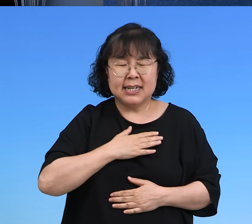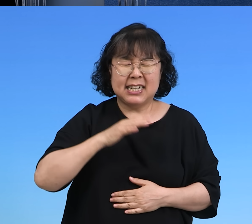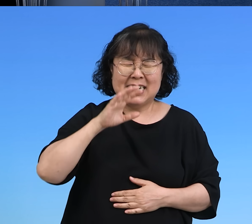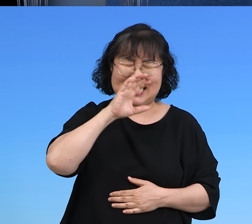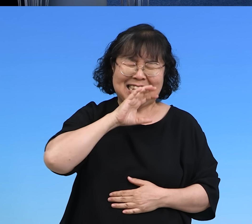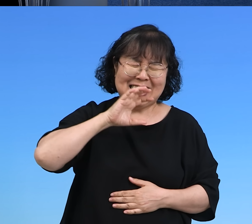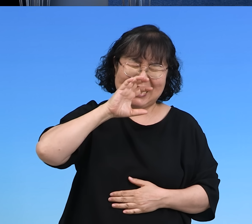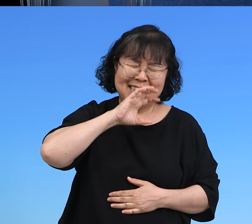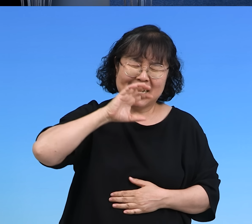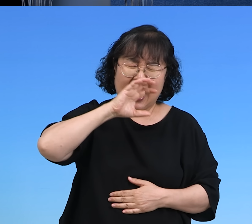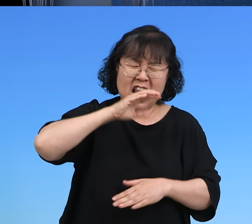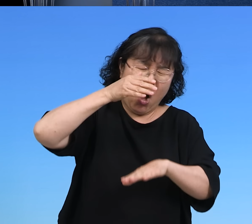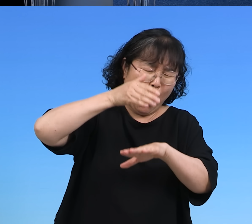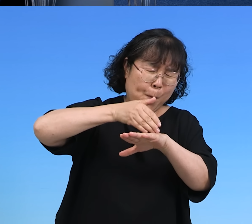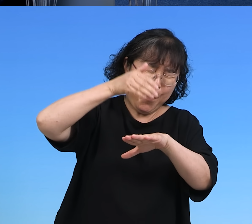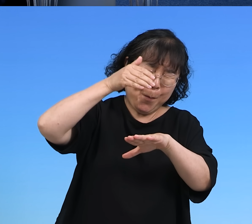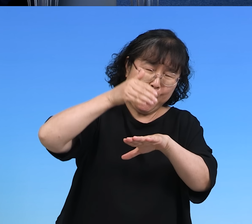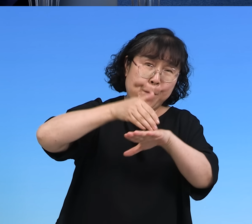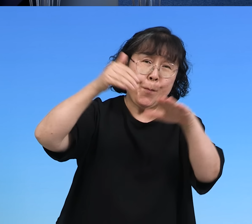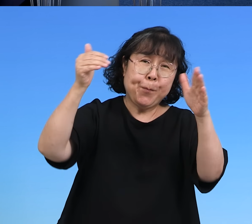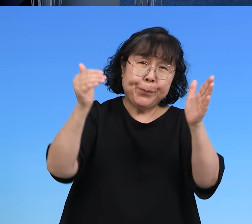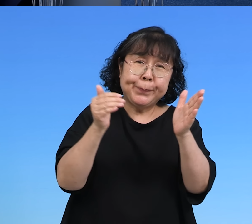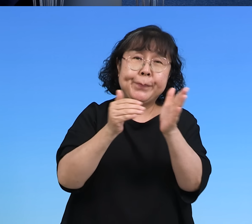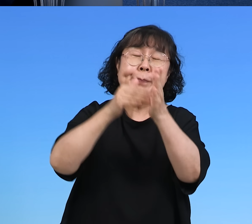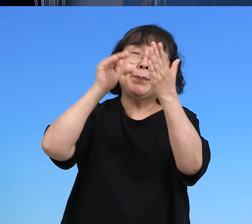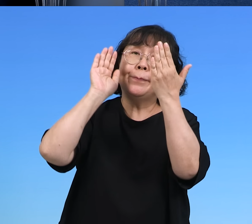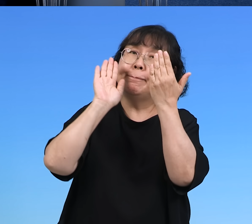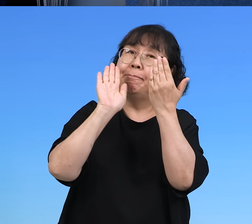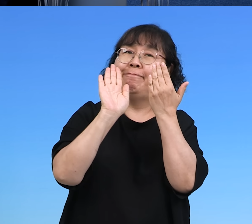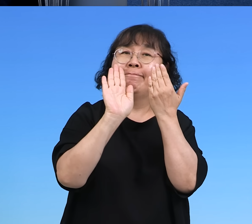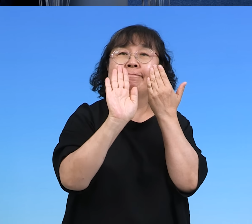나를 단련하신 후에